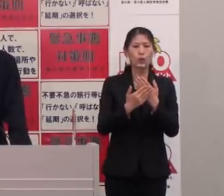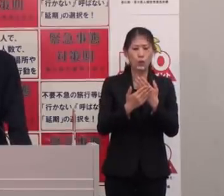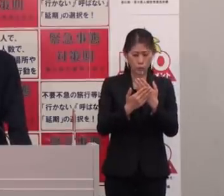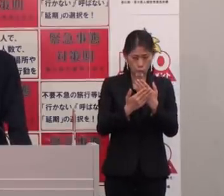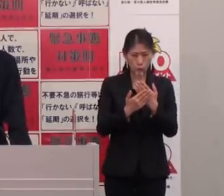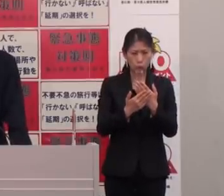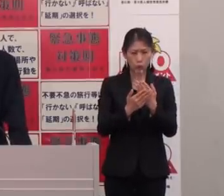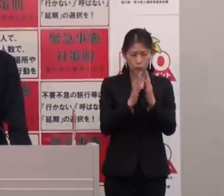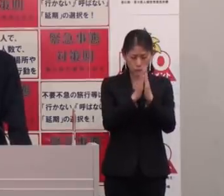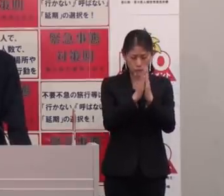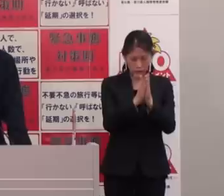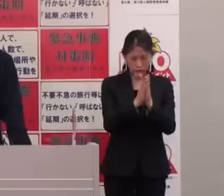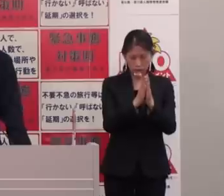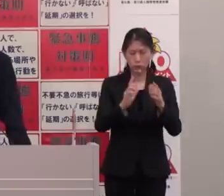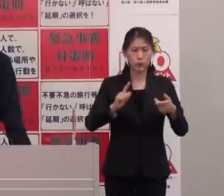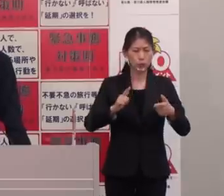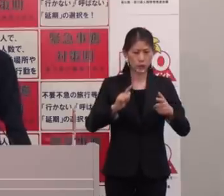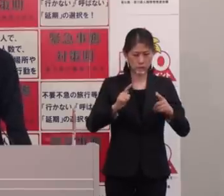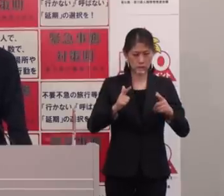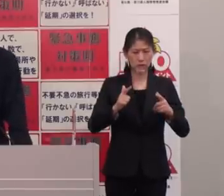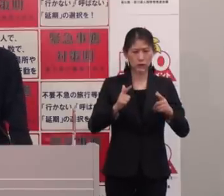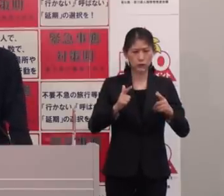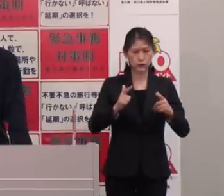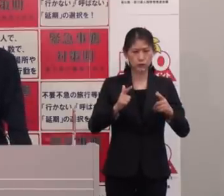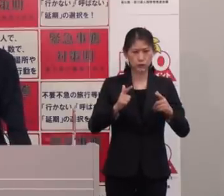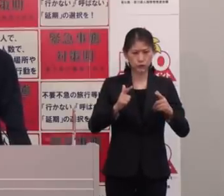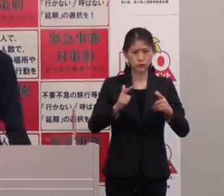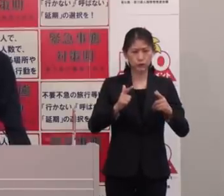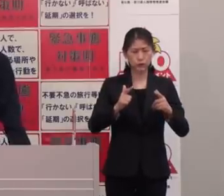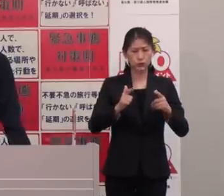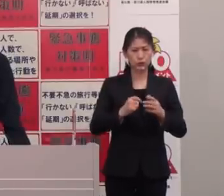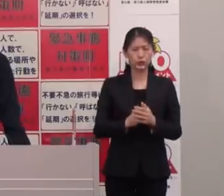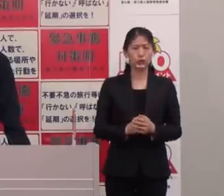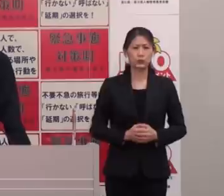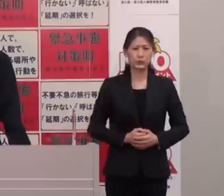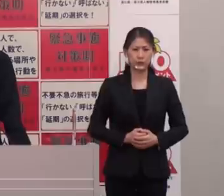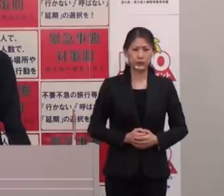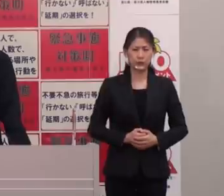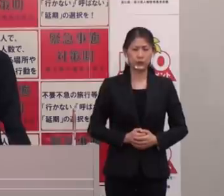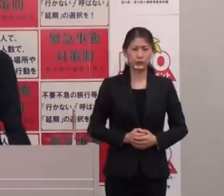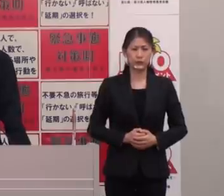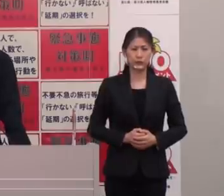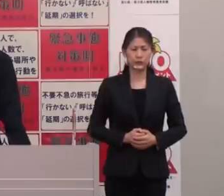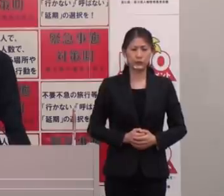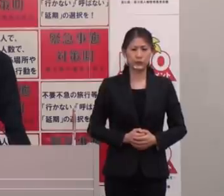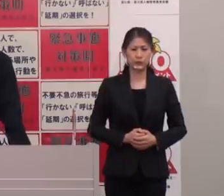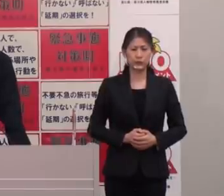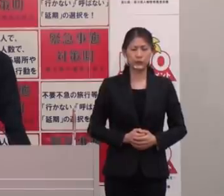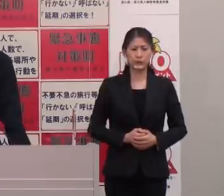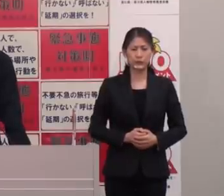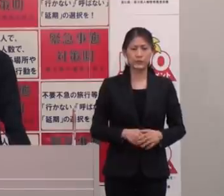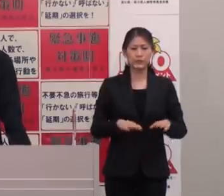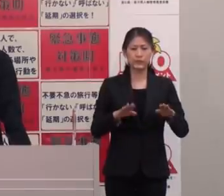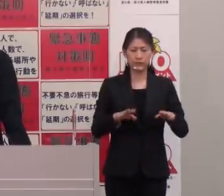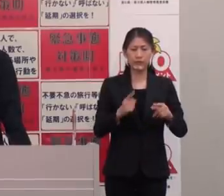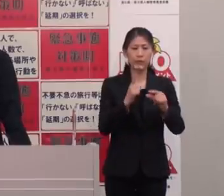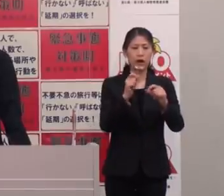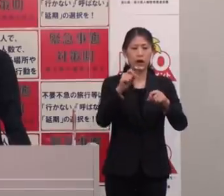うずっと警戒するまでですね、自宅にいらっしゃってくださいというのと、そうではなくて調整中です